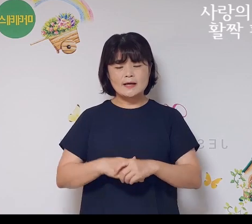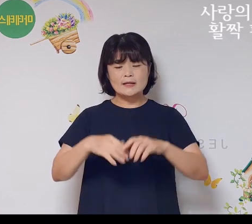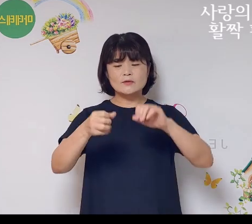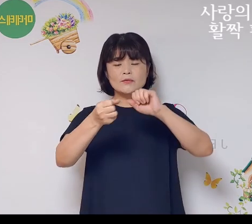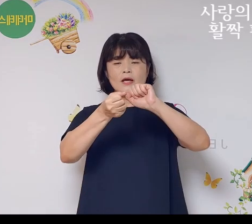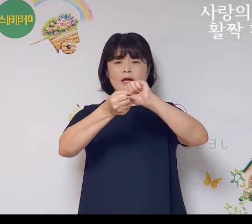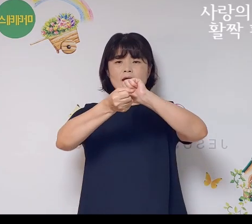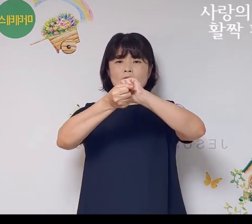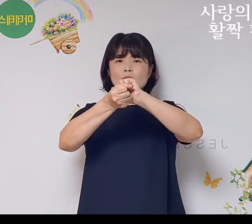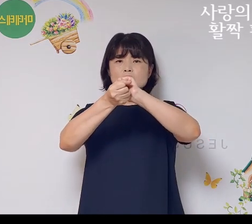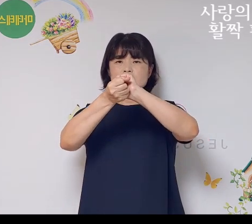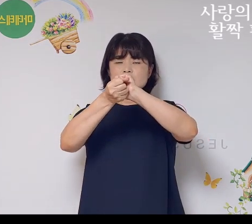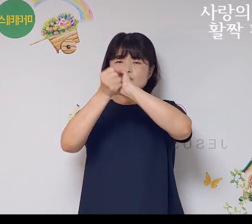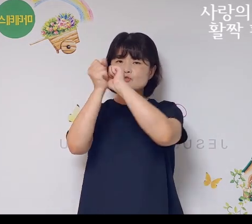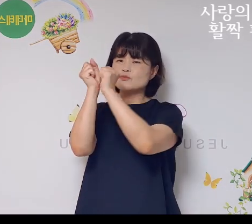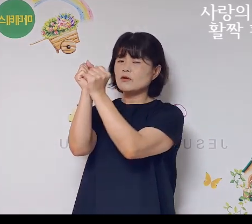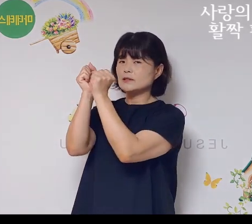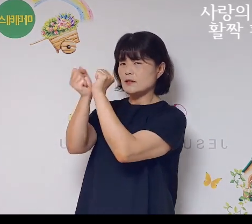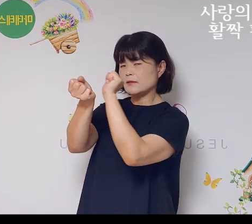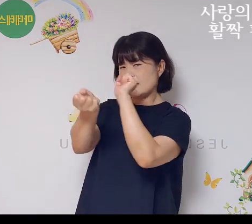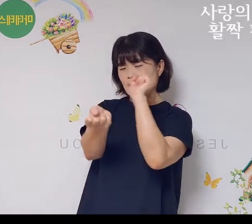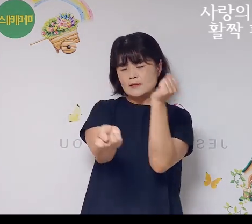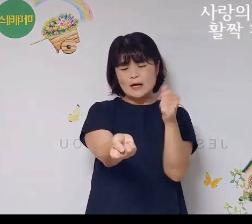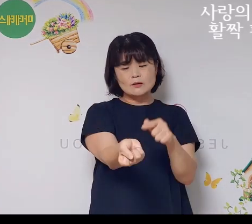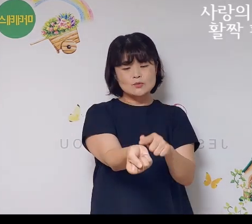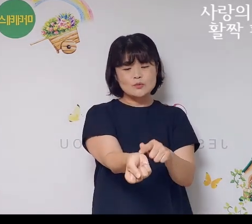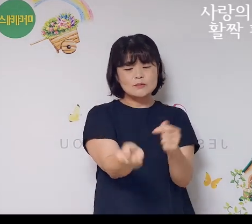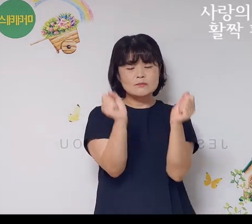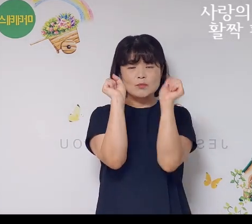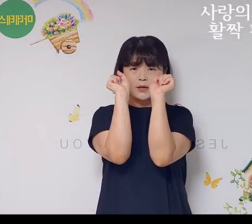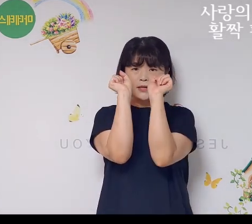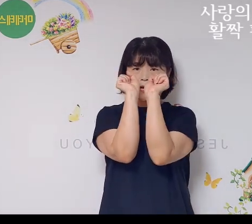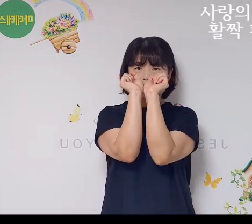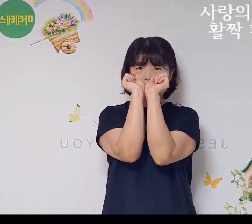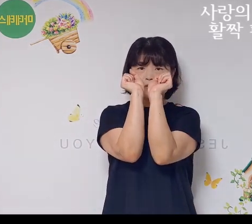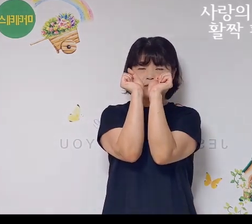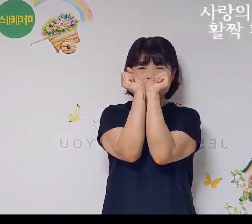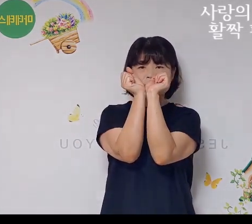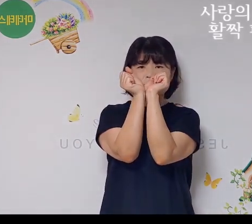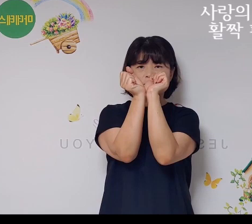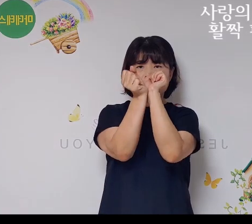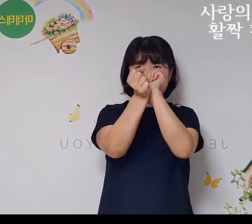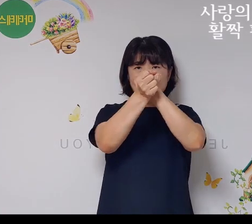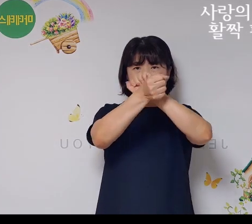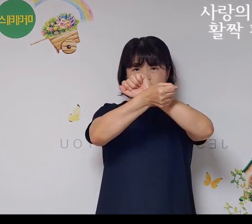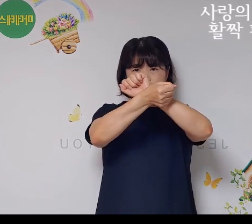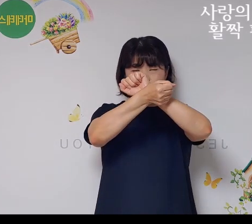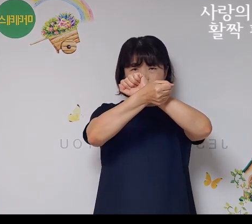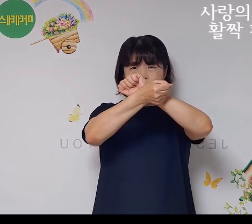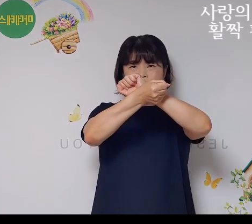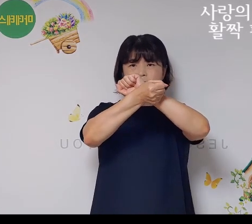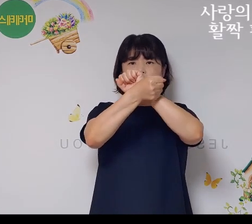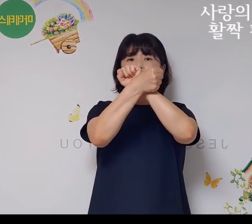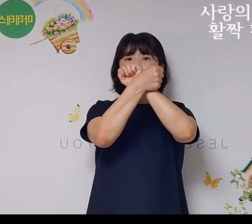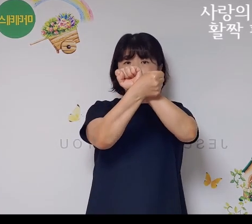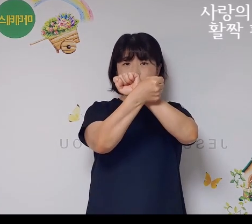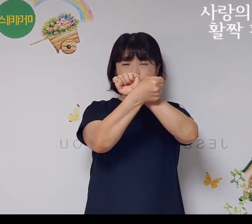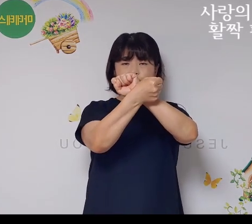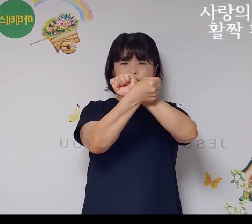피다라는 건데, 꽃은 주먹을 이렇게 양손목의 양쪽을 대신 손을 어긋나게 하신 다음에 양손